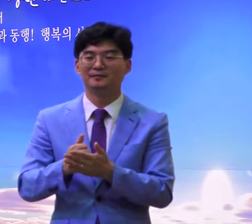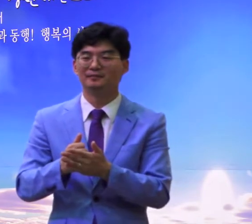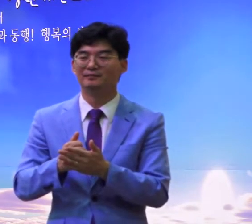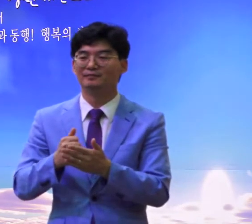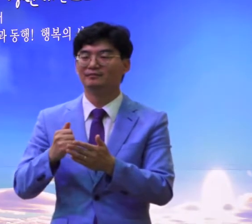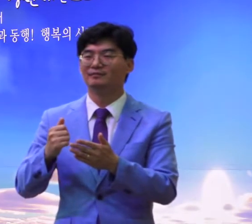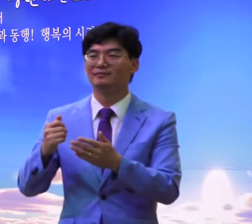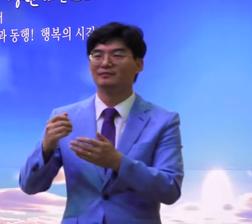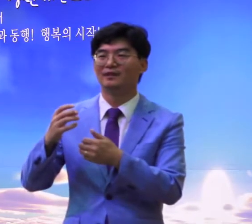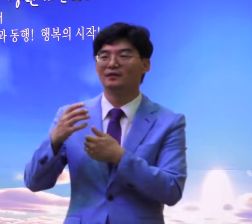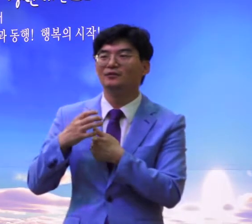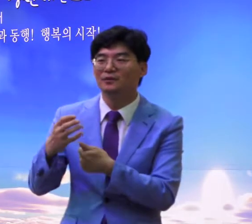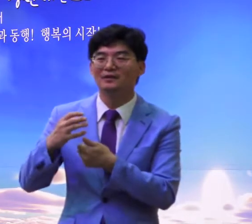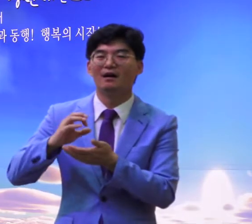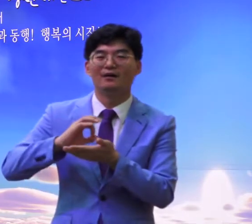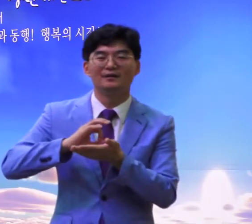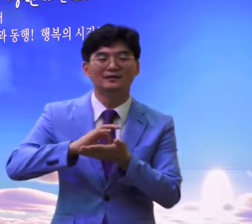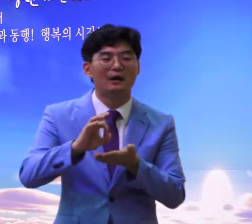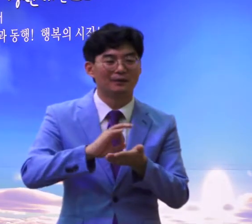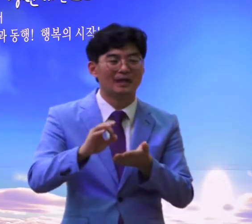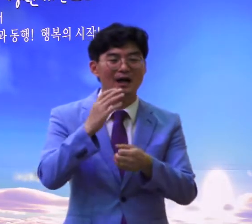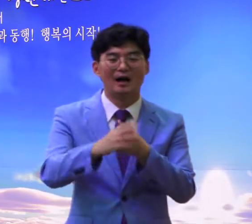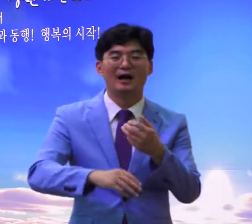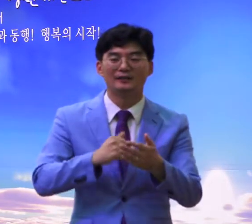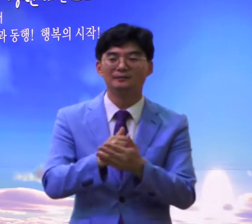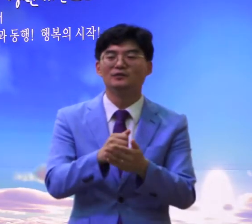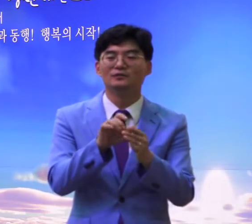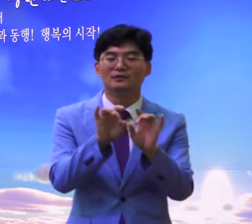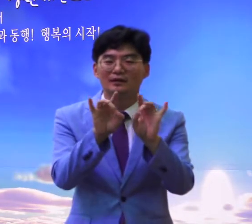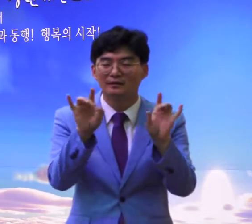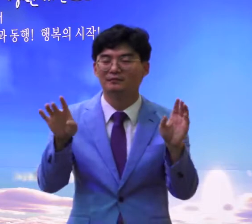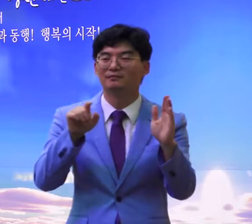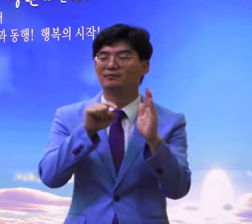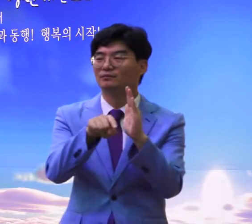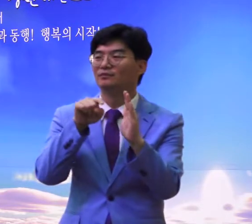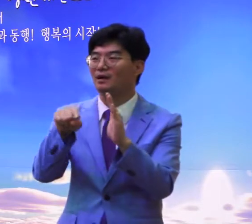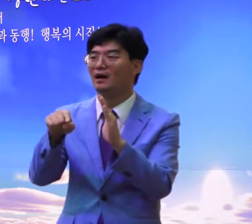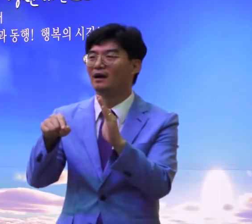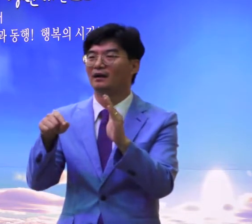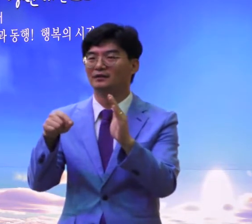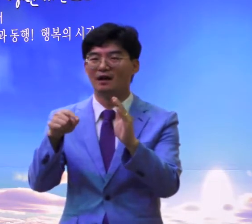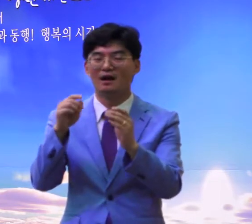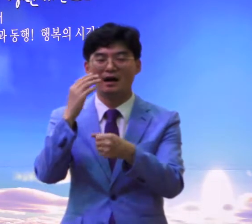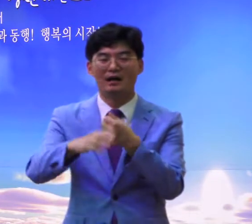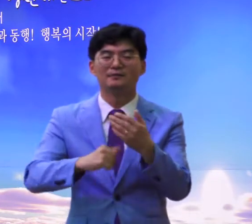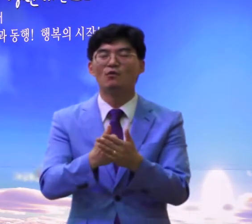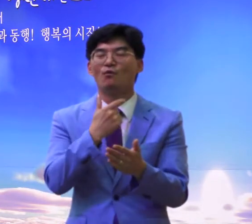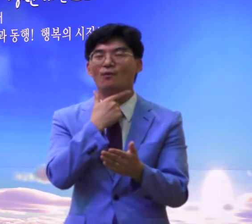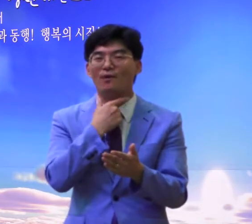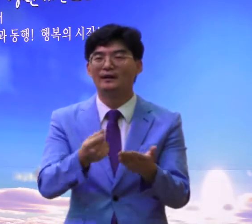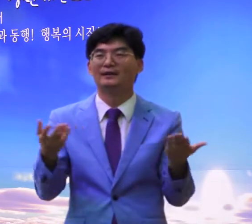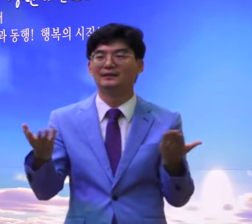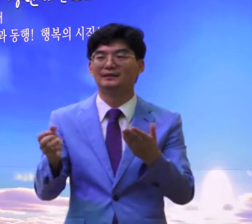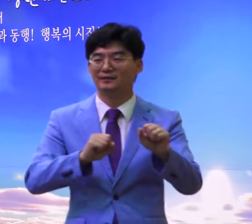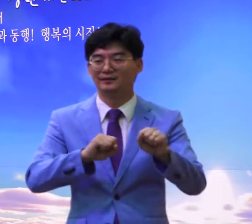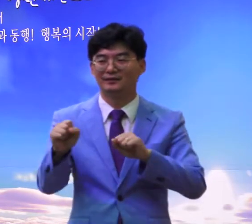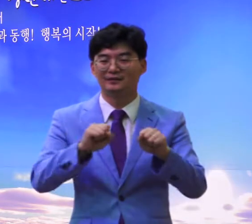여러분이 쓰임받고 여러분의 삶에 하나님의 역사가 나타날 것입니다. 그래서 그런